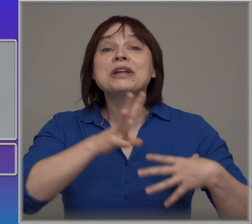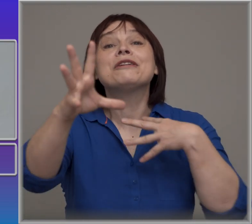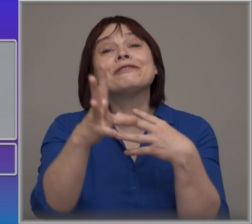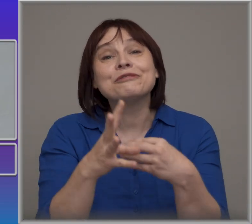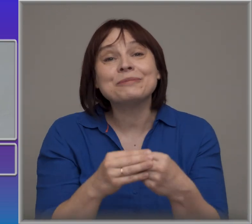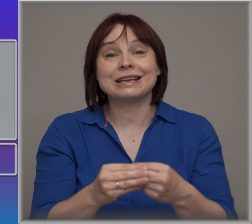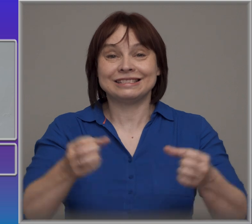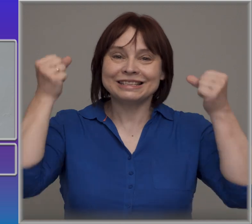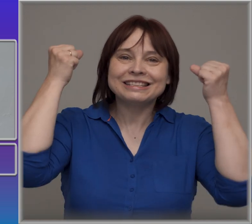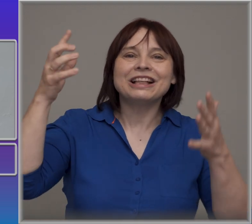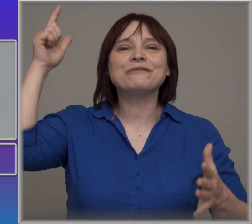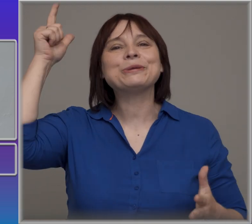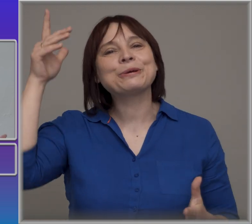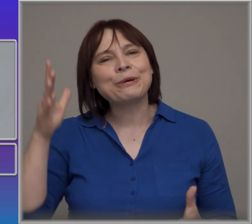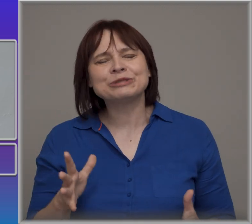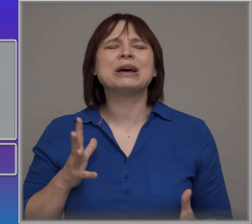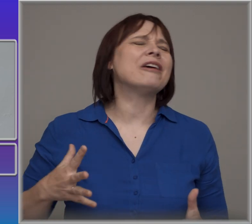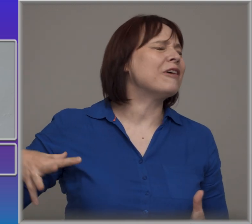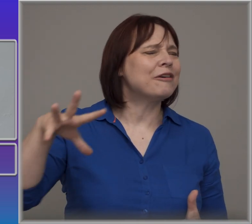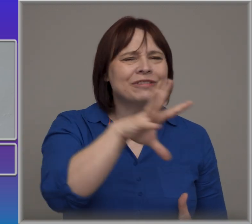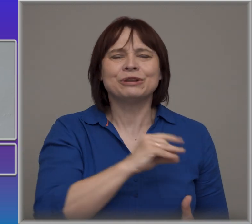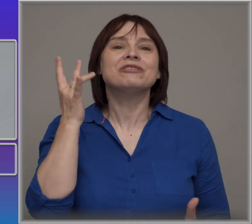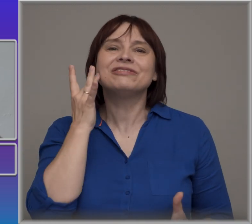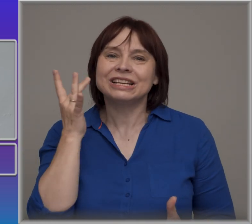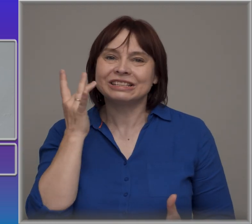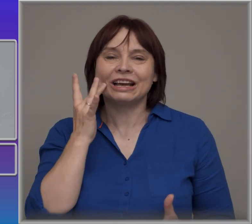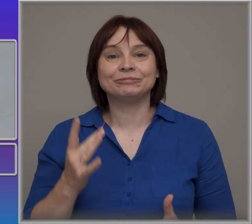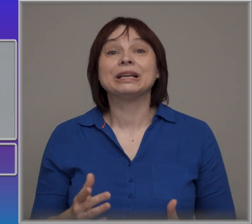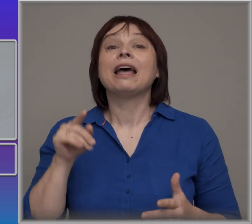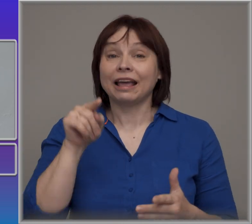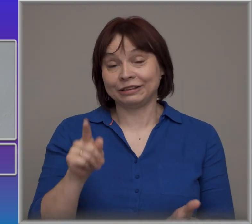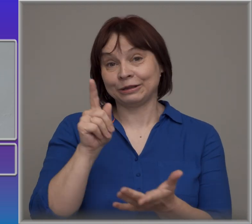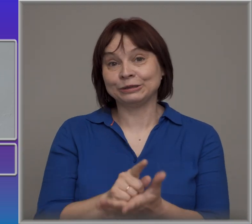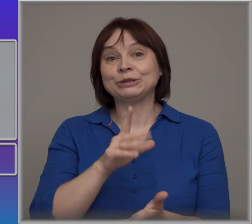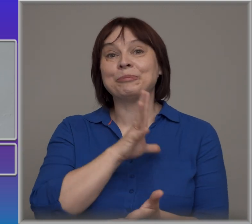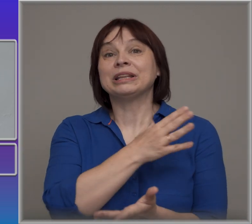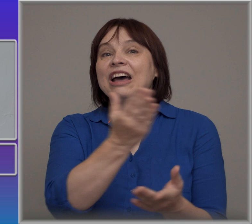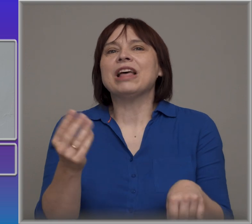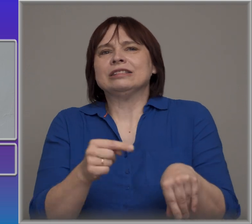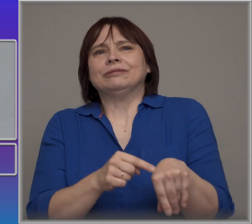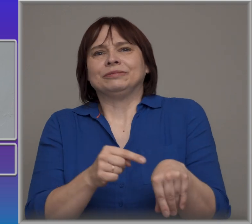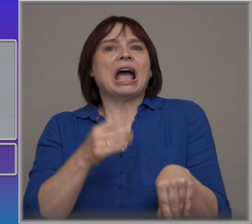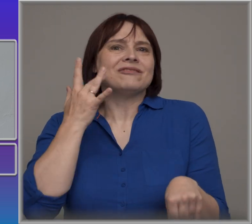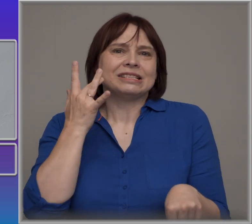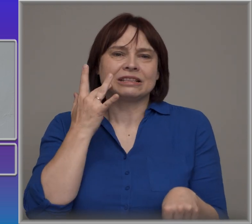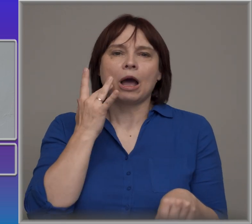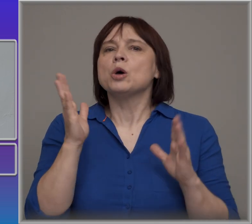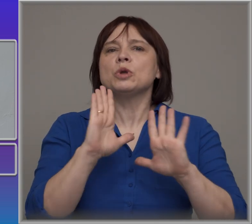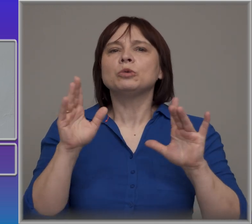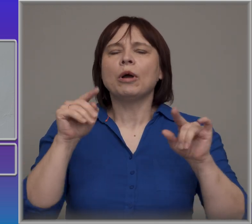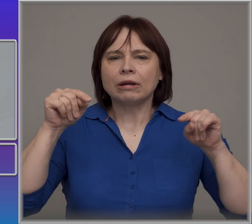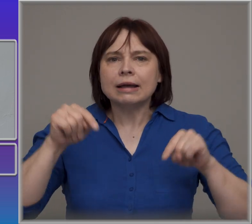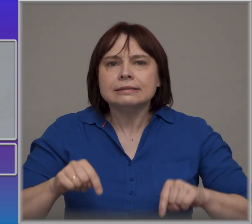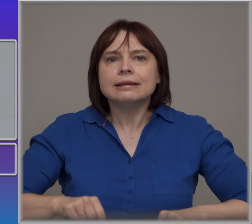радость славить Господа во всем, всегда. Вот это и должно быть нашим состоянием, потому что не только здесь описано